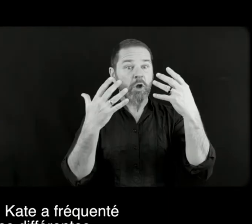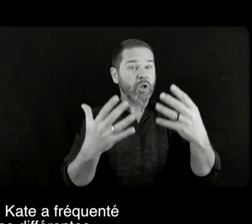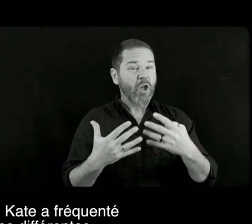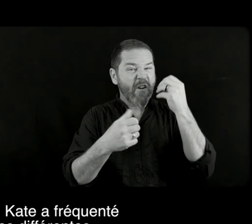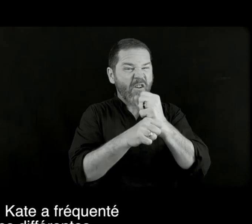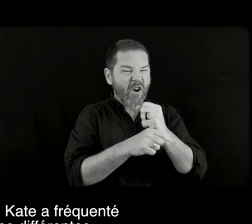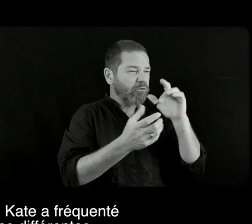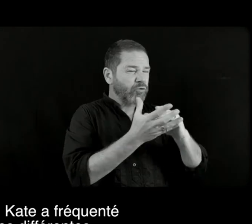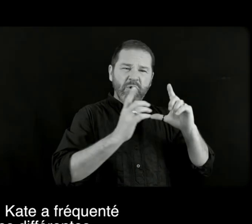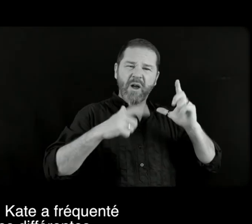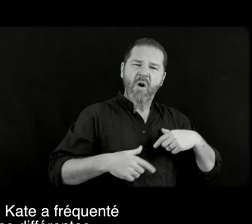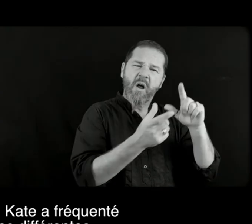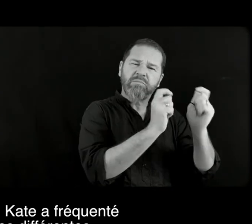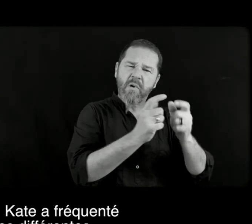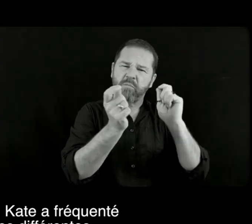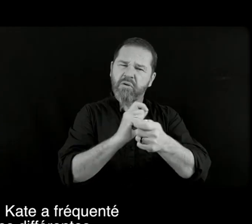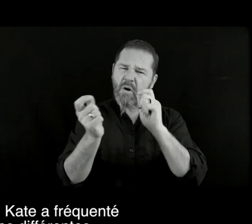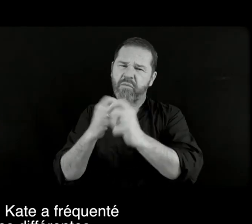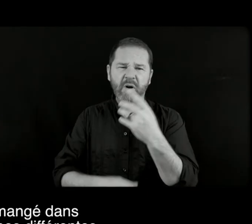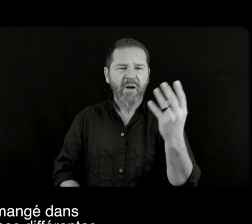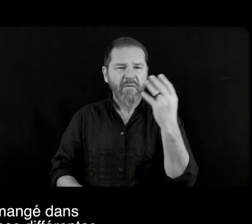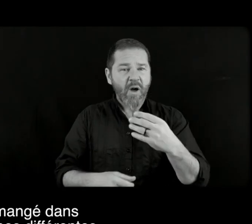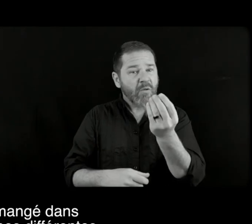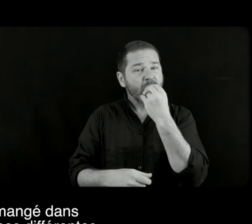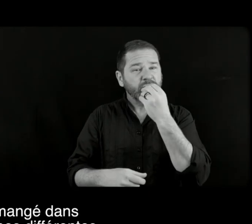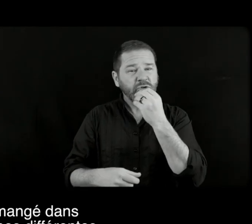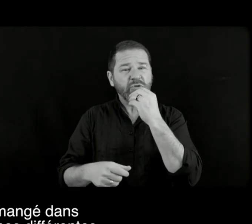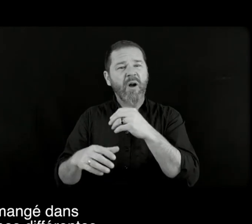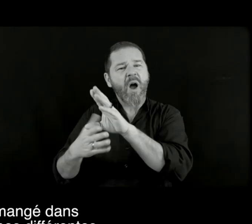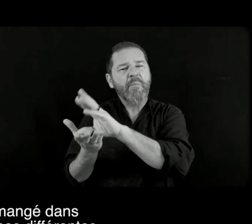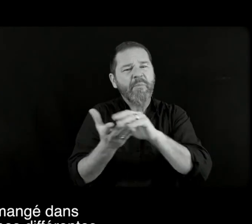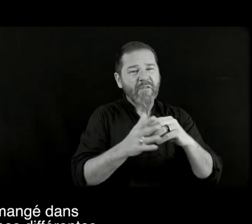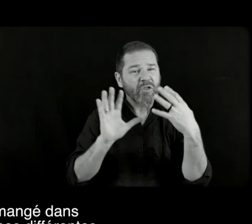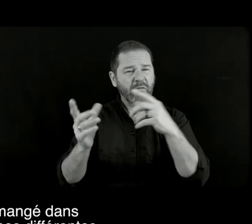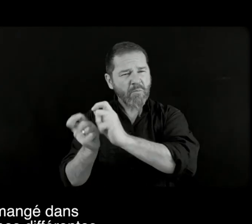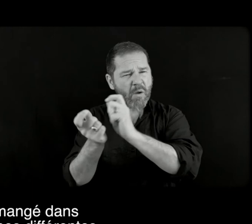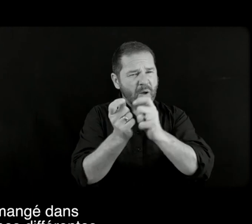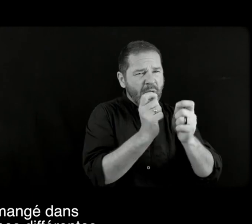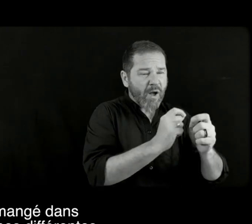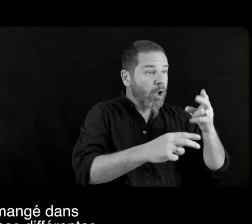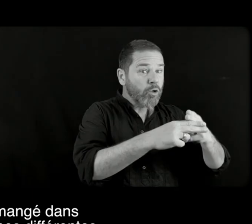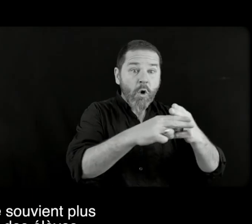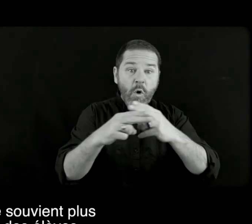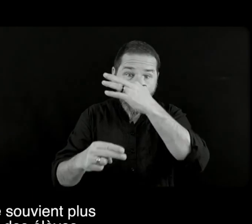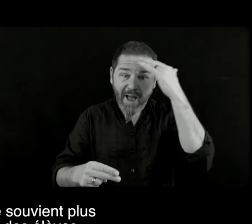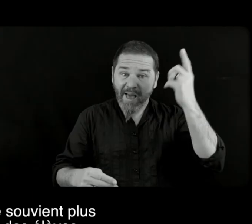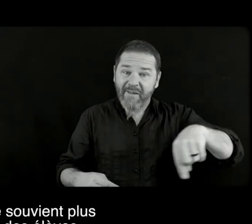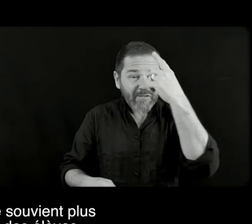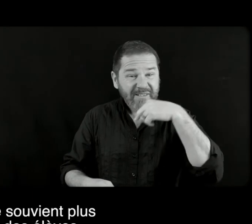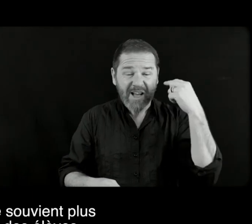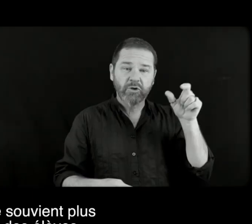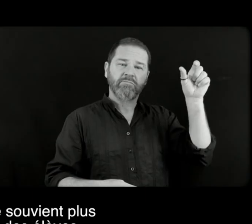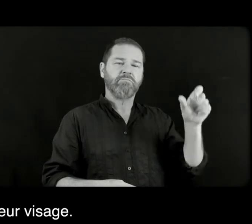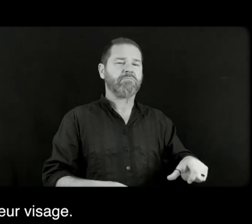En 2 ans, Kat a fréquenté 9 écoles différentes, elle a mangé dans 9 cantines différentes. Elle ne se souvient plus du nom